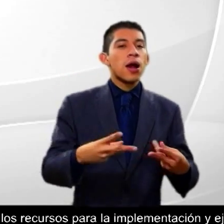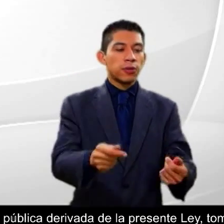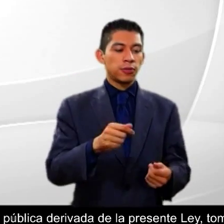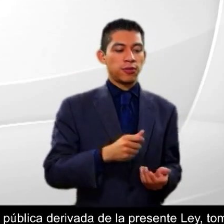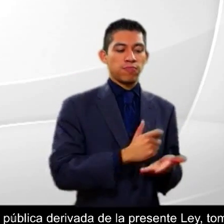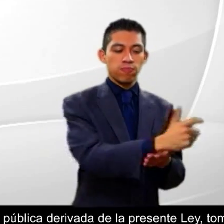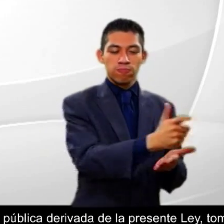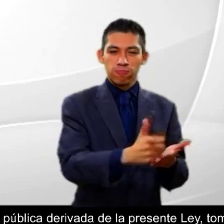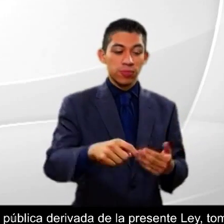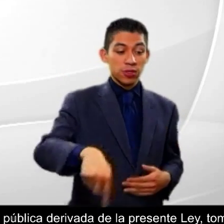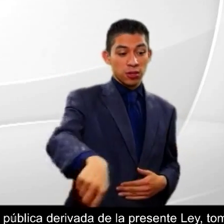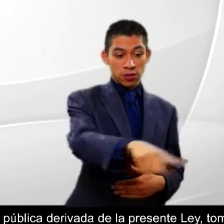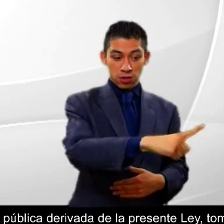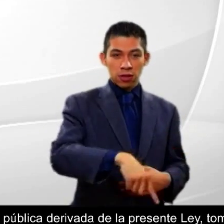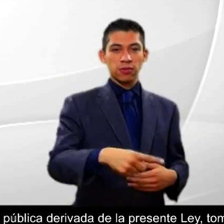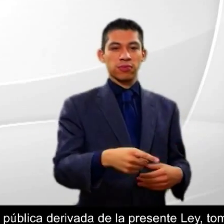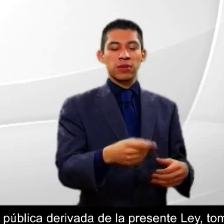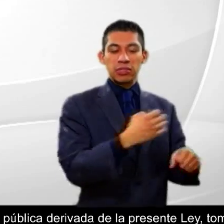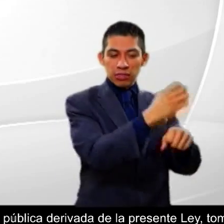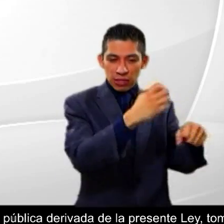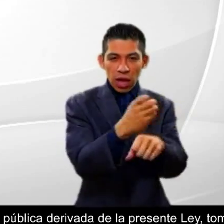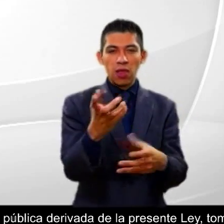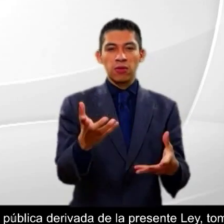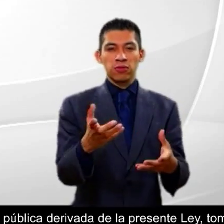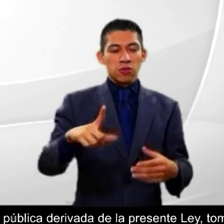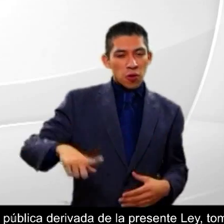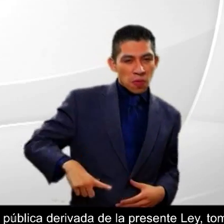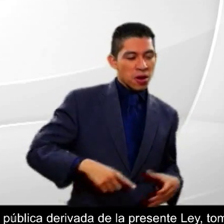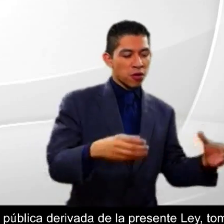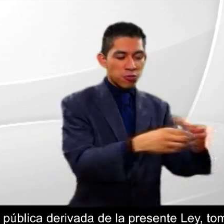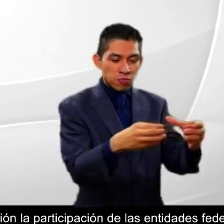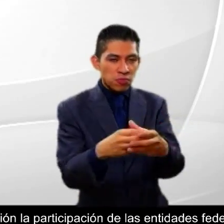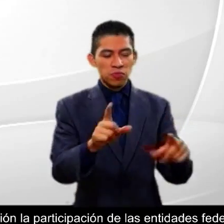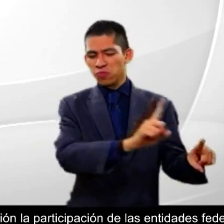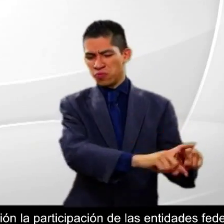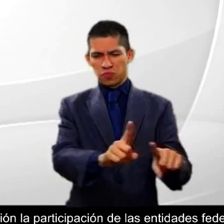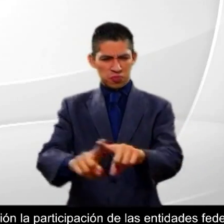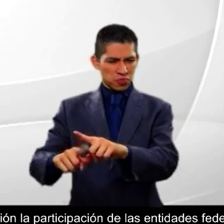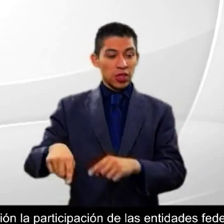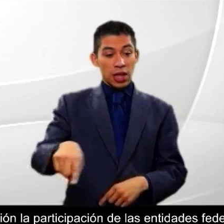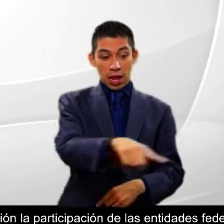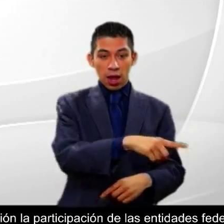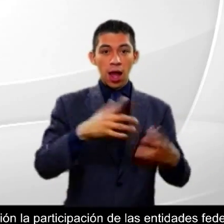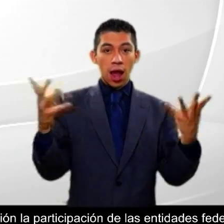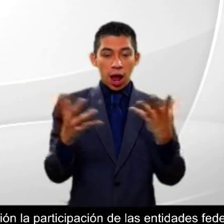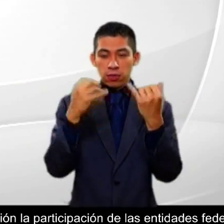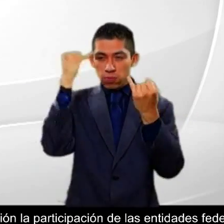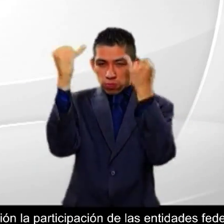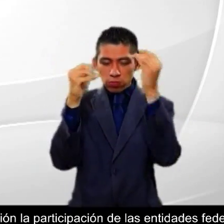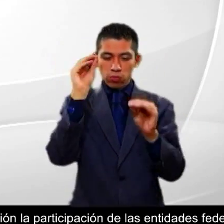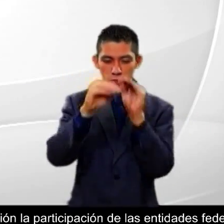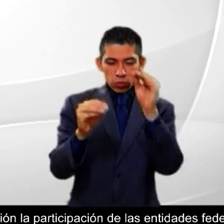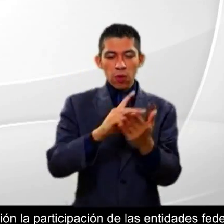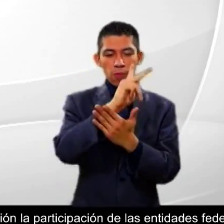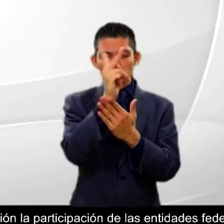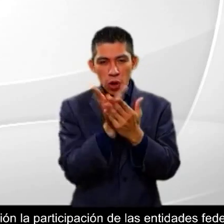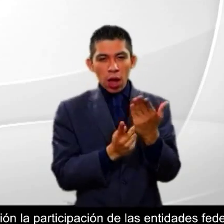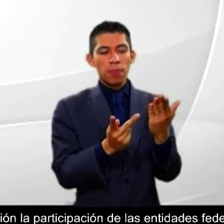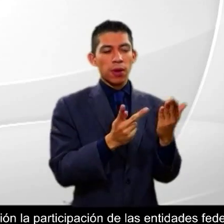política pública derivada de la presente ley tomando en consideración la participación de las entidades federativas en el